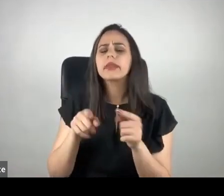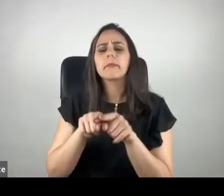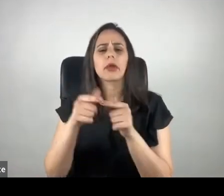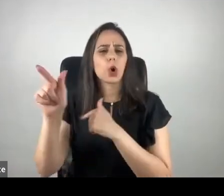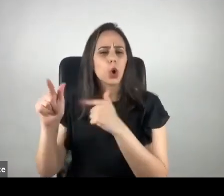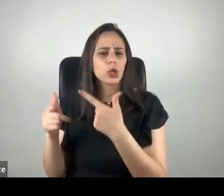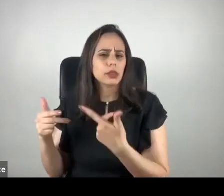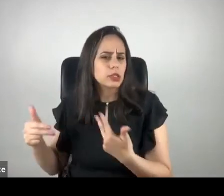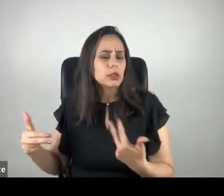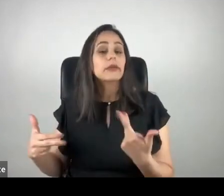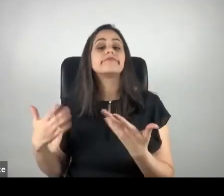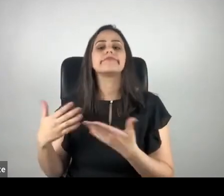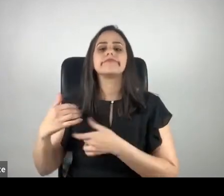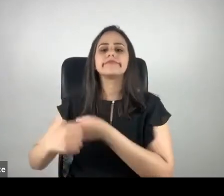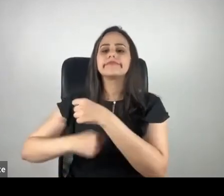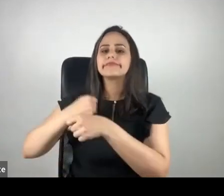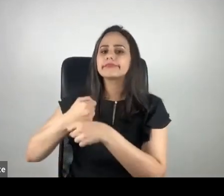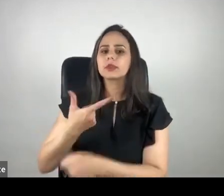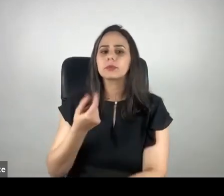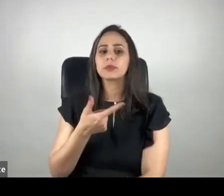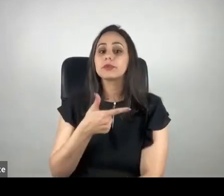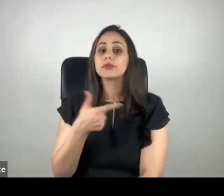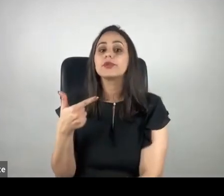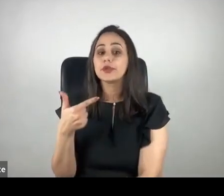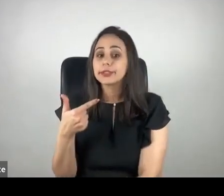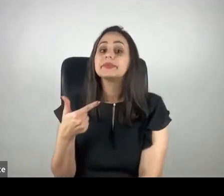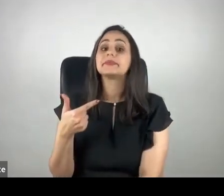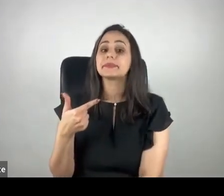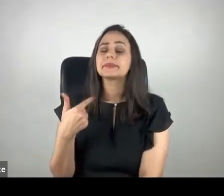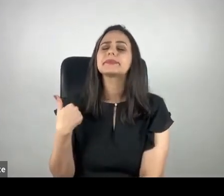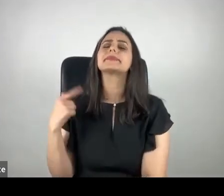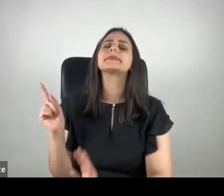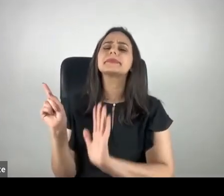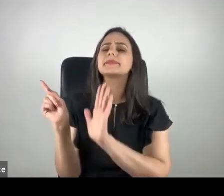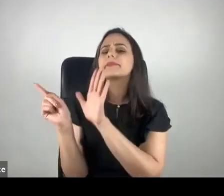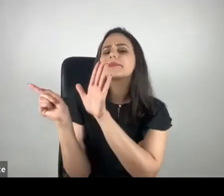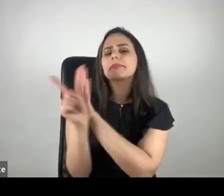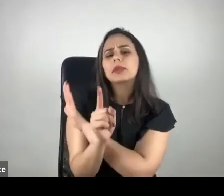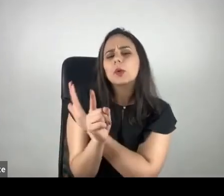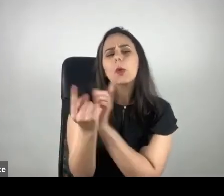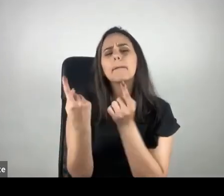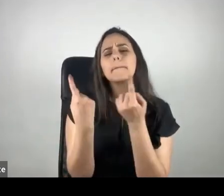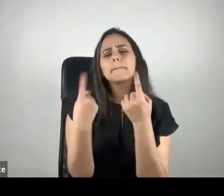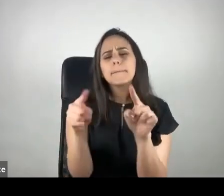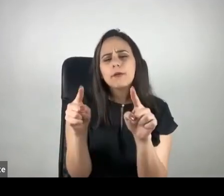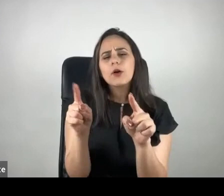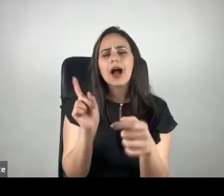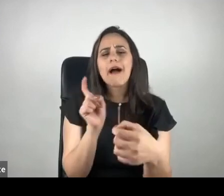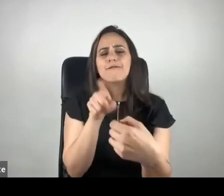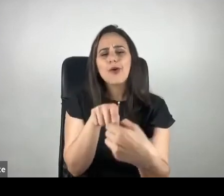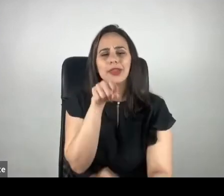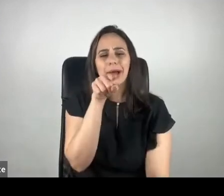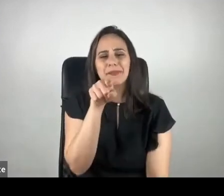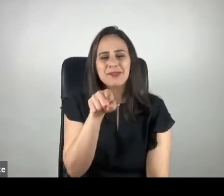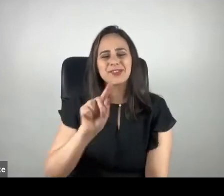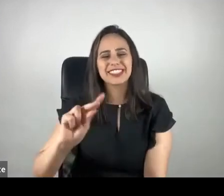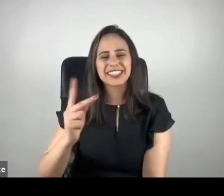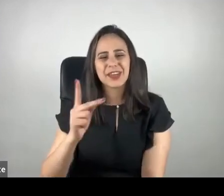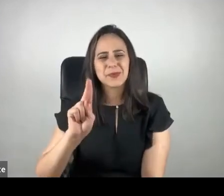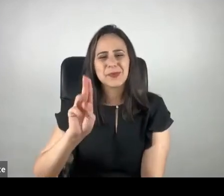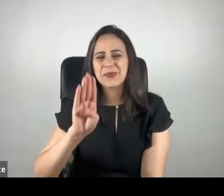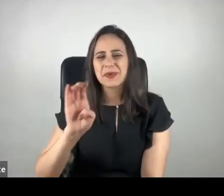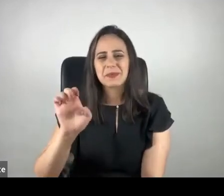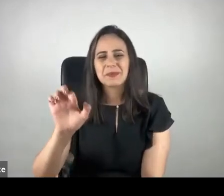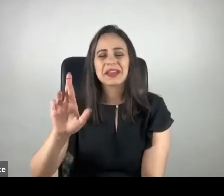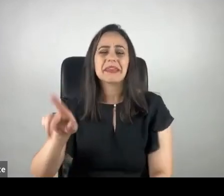já em 2022. Minha pergunta agora de provocação de volta para você, Uber, e para quem está